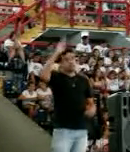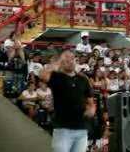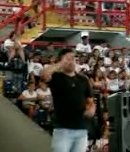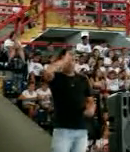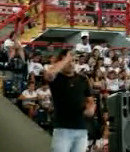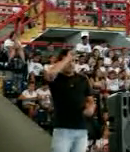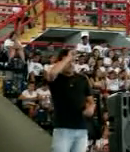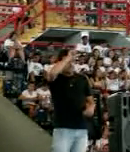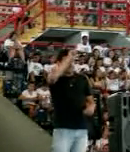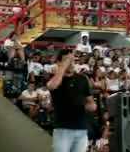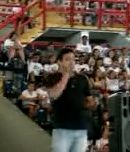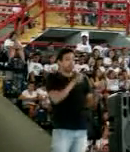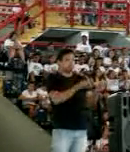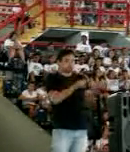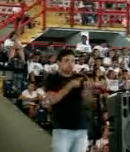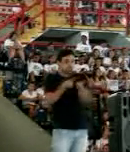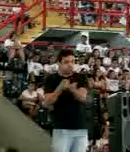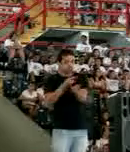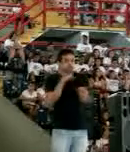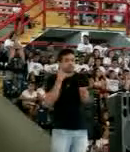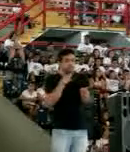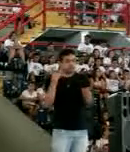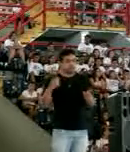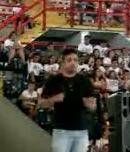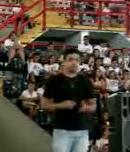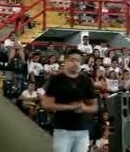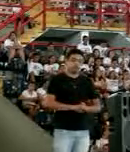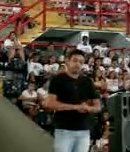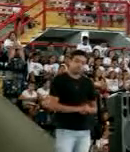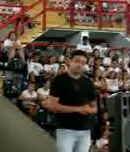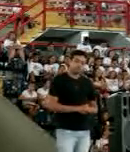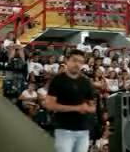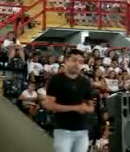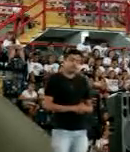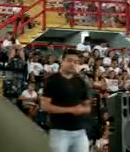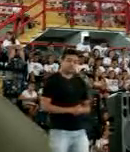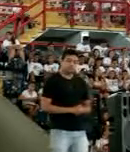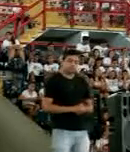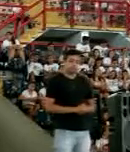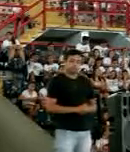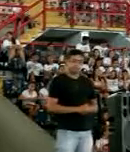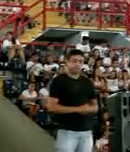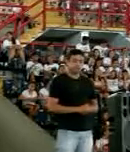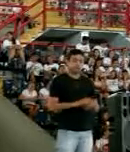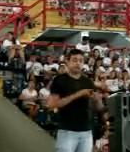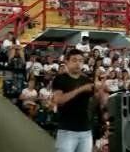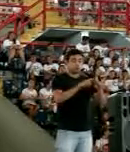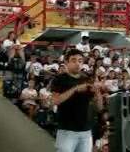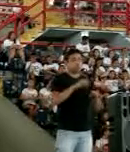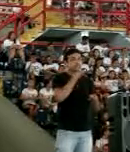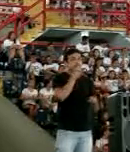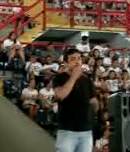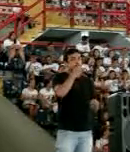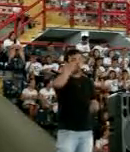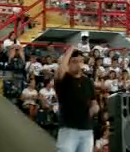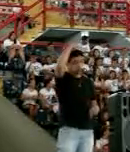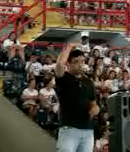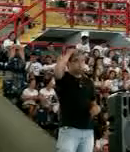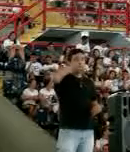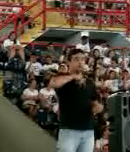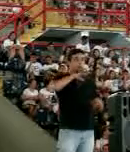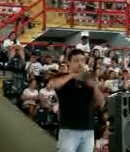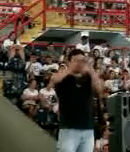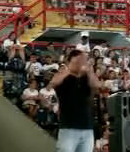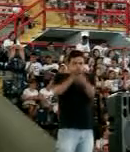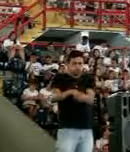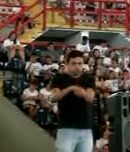né, participantes desse movimento. Pois bem, Erciliano, quer dizer então que Dom Pedro vai sufocar a Confederação do Equador?